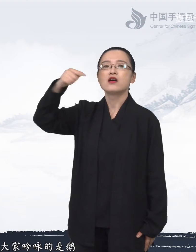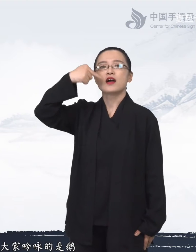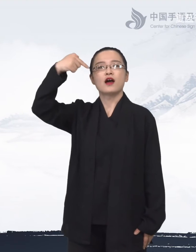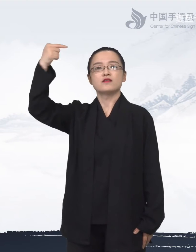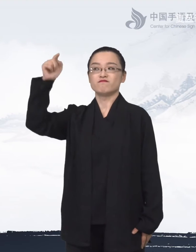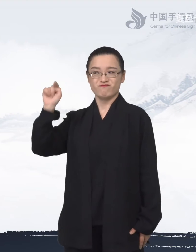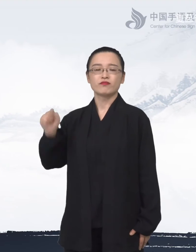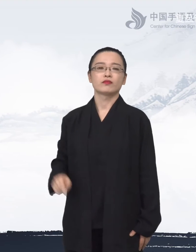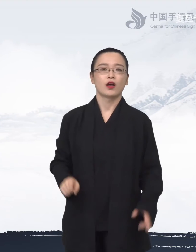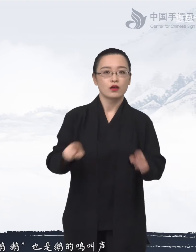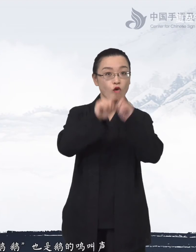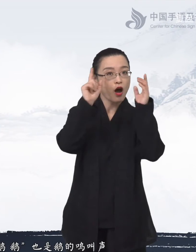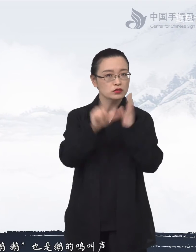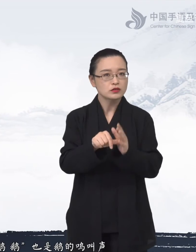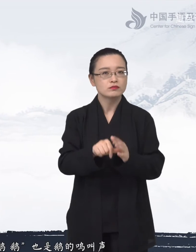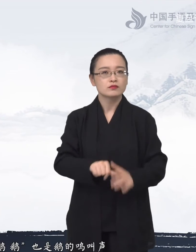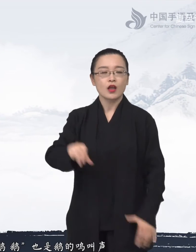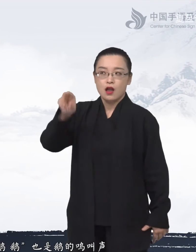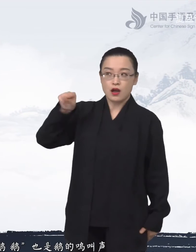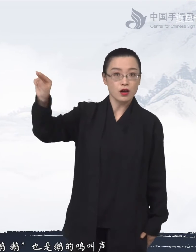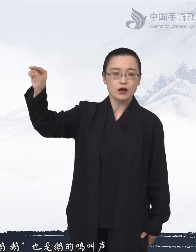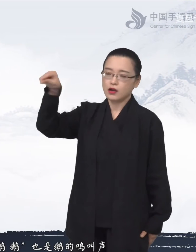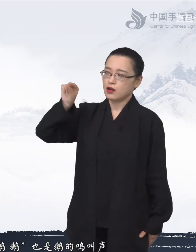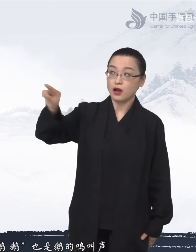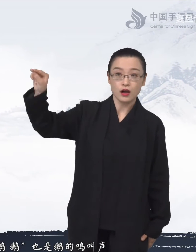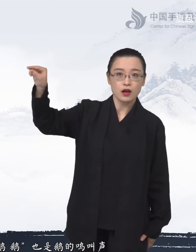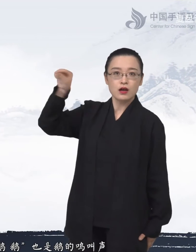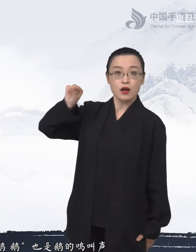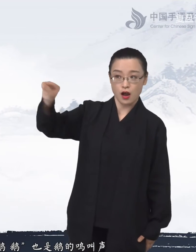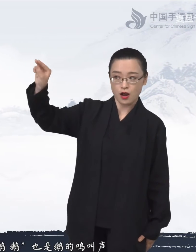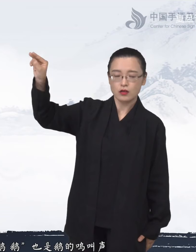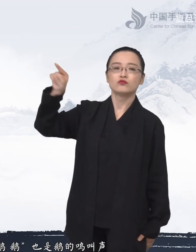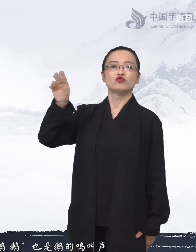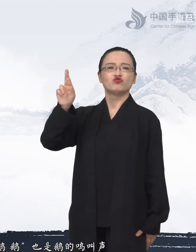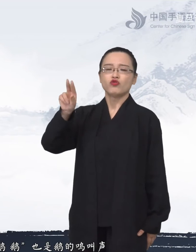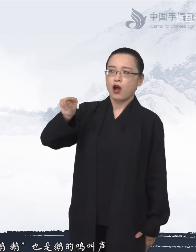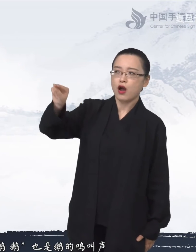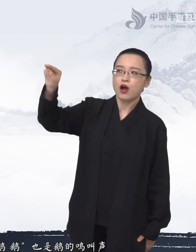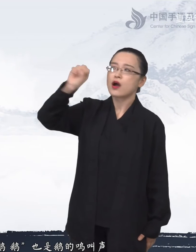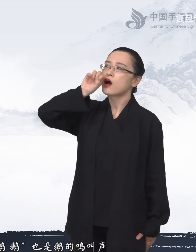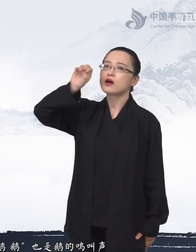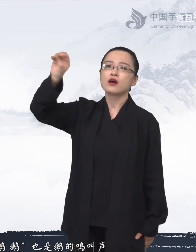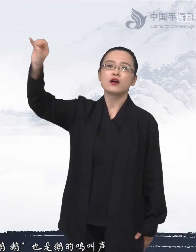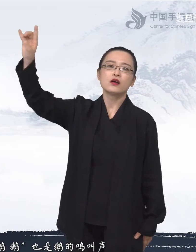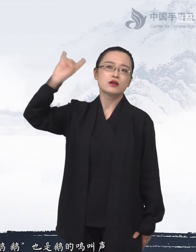鹅。同时鹅鹅鹅也是鹅的鸣叫